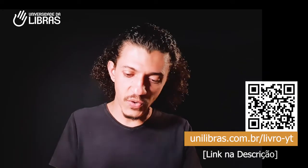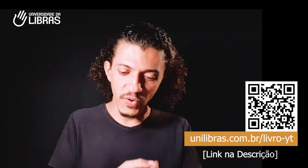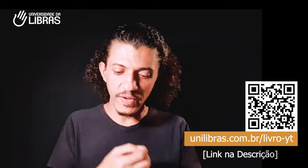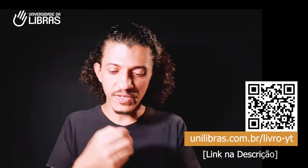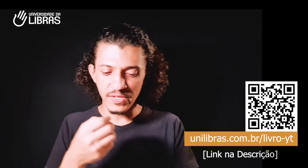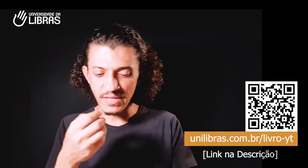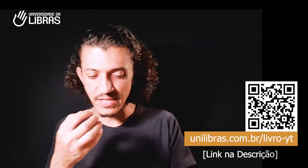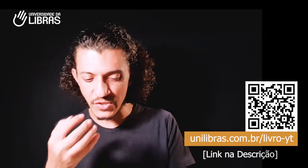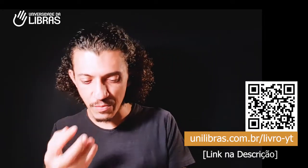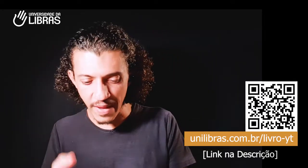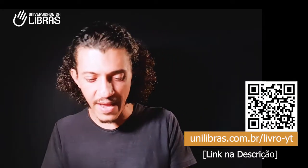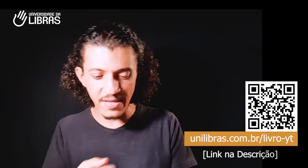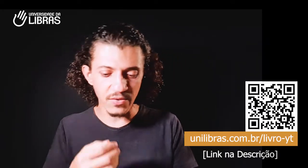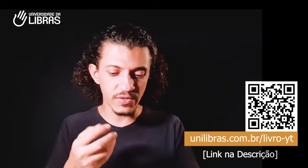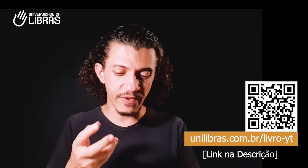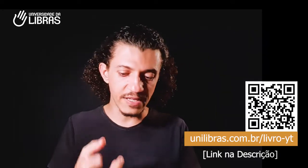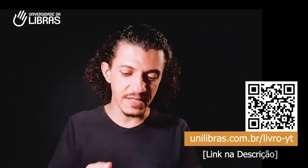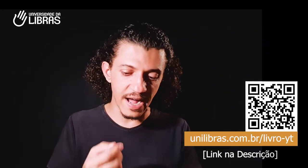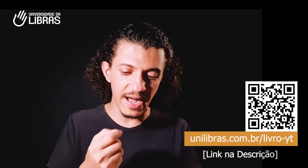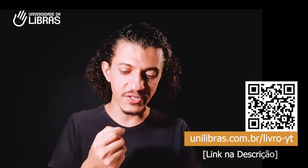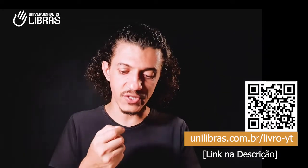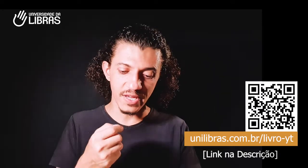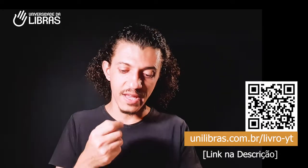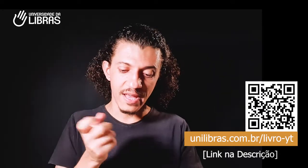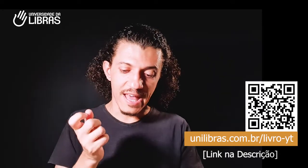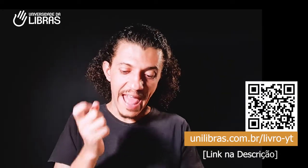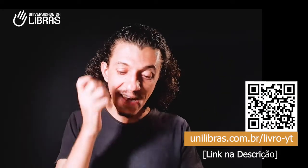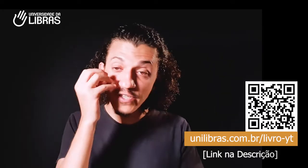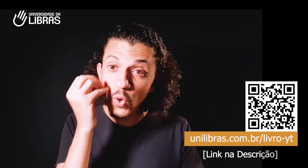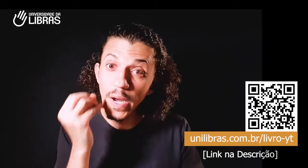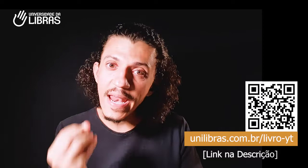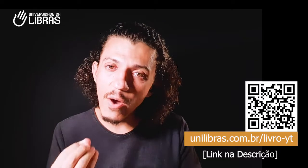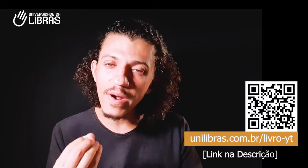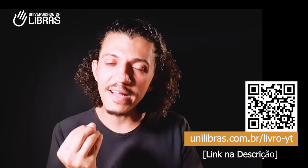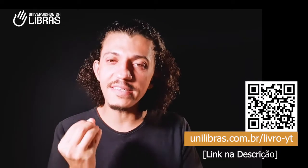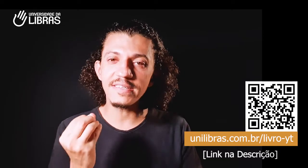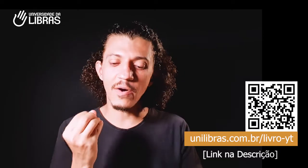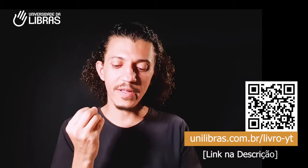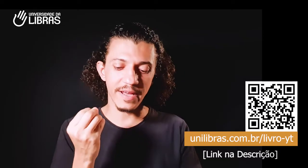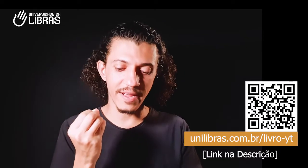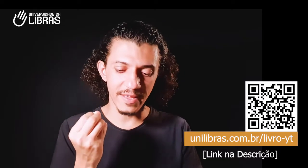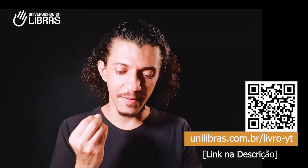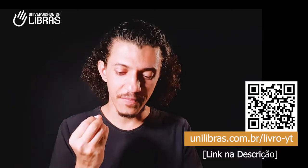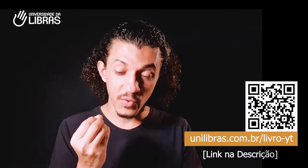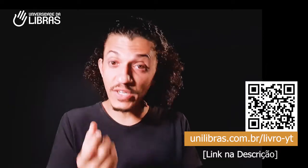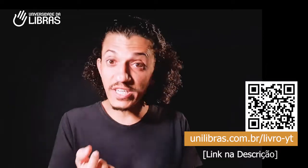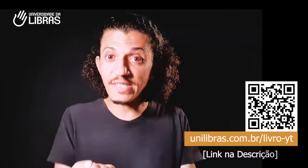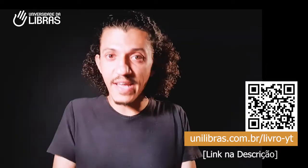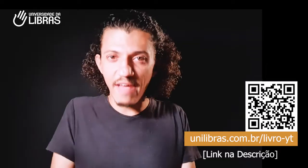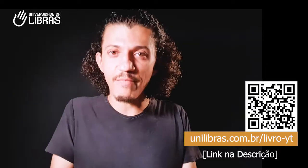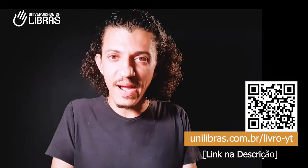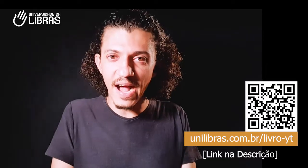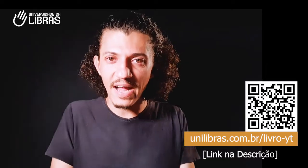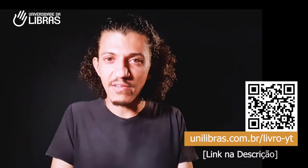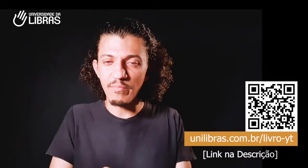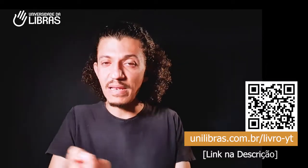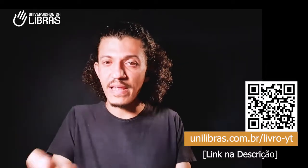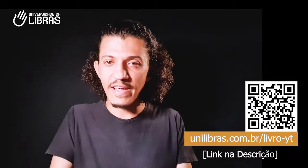felicitações desejo de bençãos e felicidades ele escolheu cada sinal pare aqui a gente escreve uma carta um